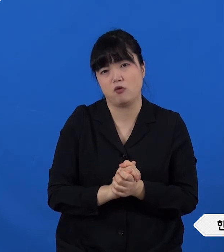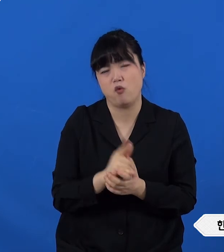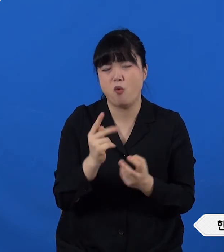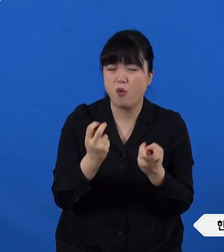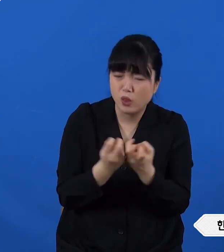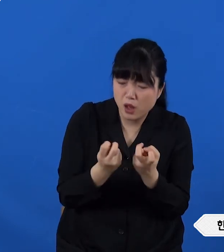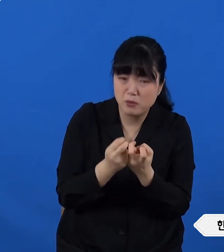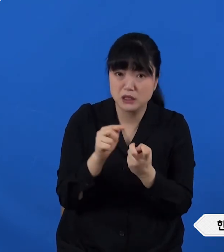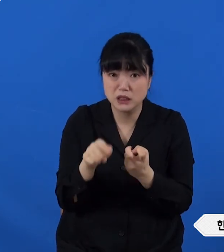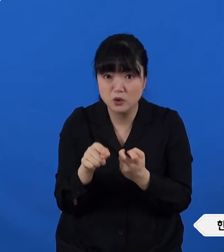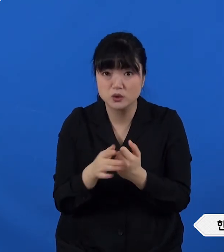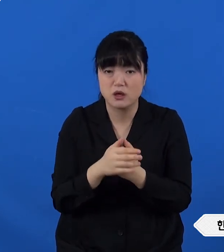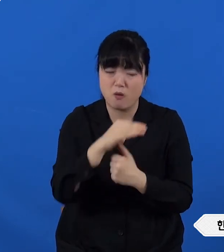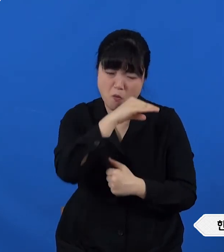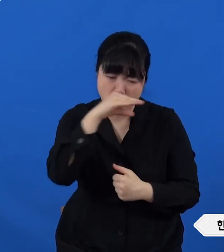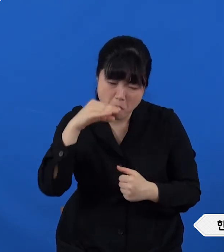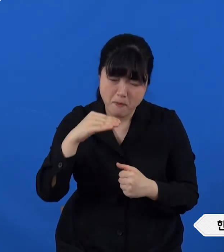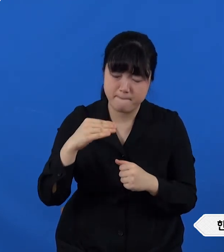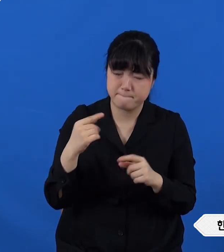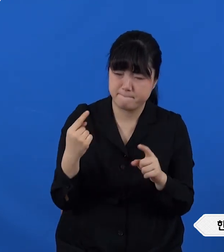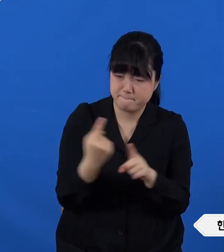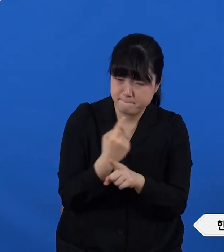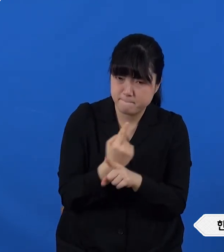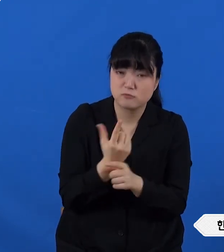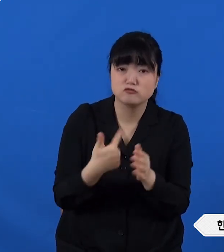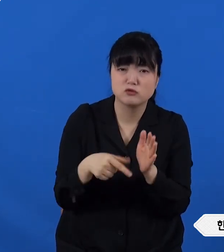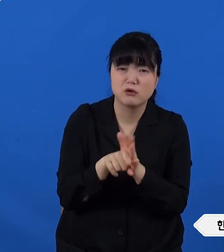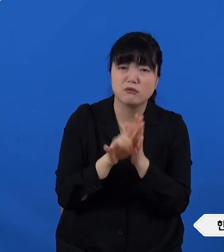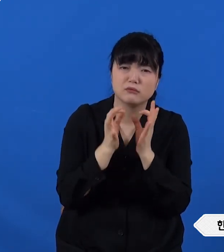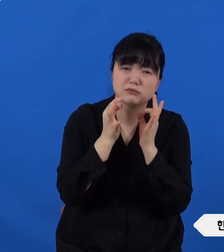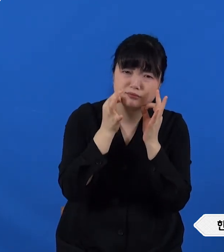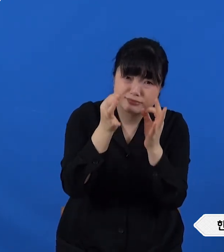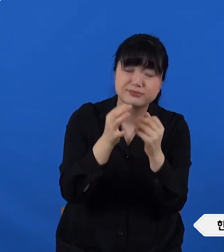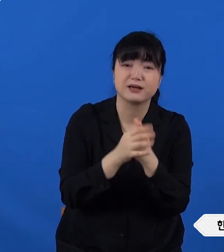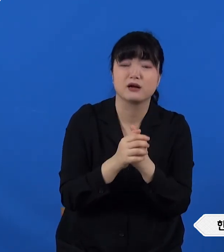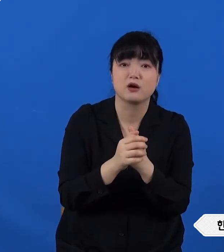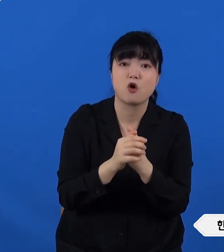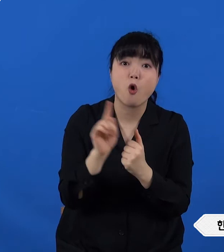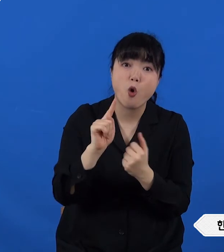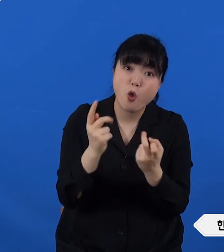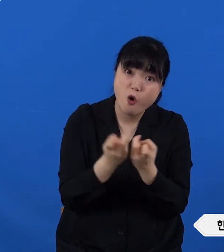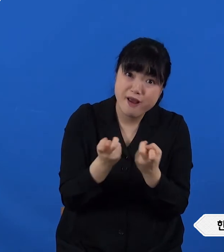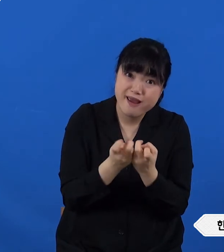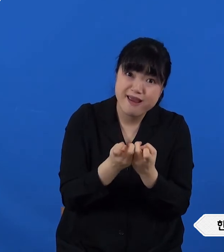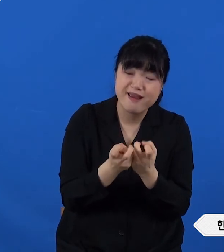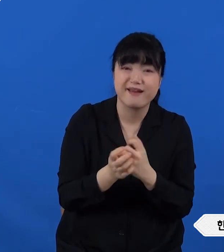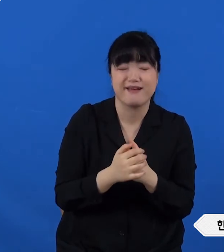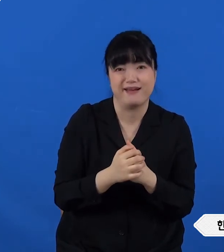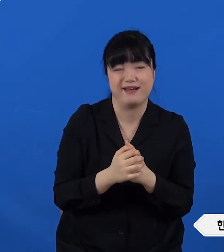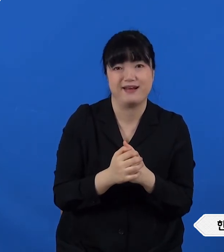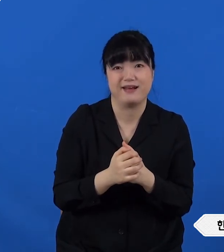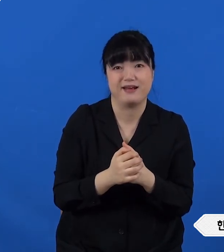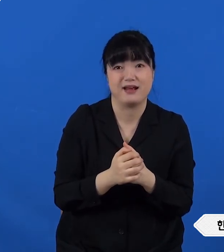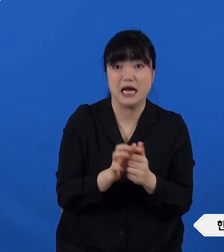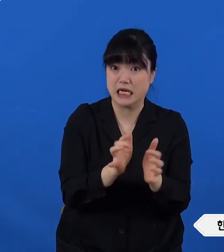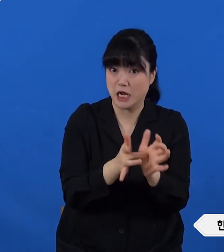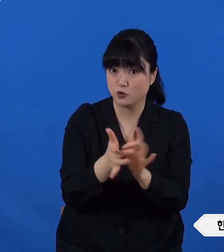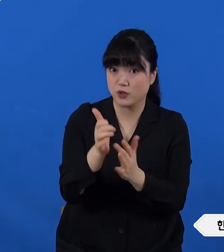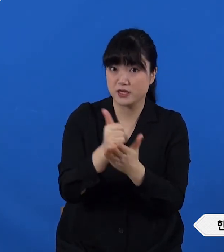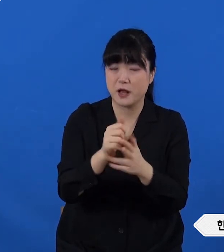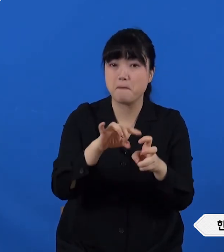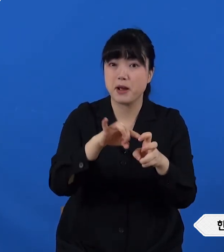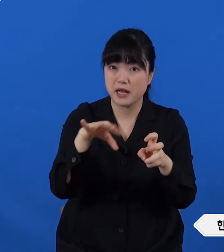하든지 그것을 바로 잡을 수 있어야 합니다. 어떻게 바로 잡을 수 있느냐, 그건 예수님께서